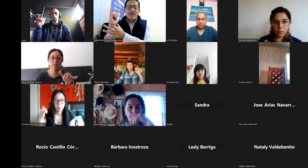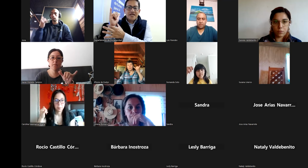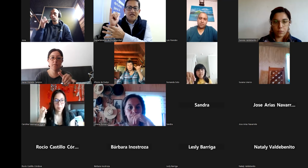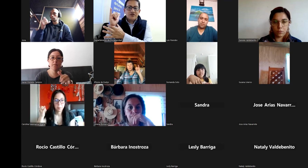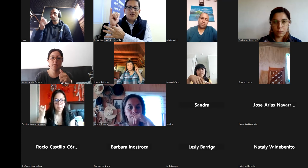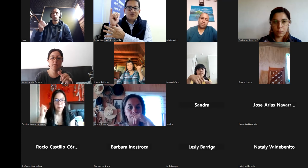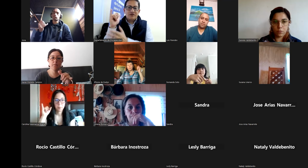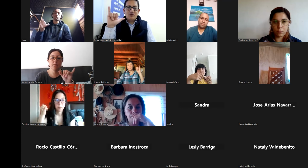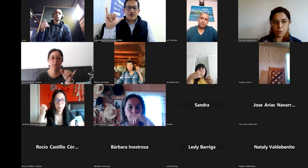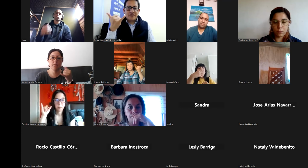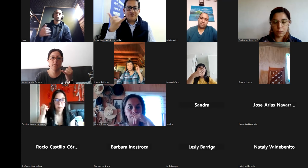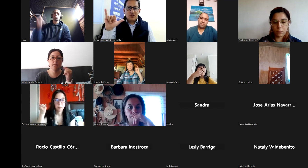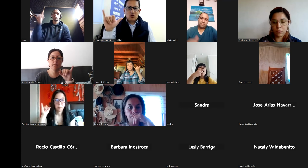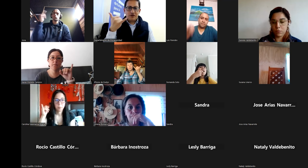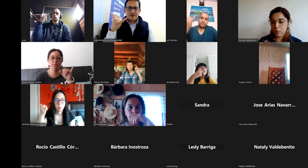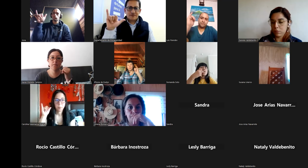muñeca. Eso es que se mueve. La muñeca. Jueves.